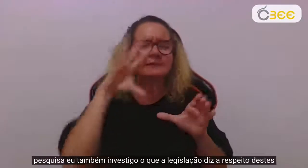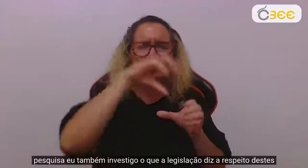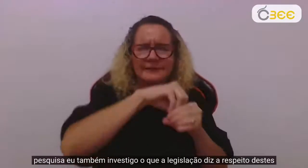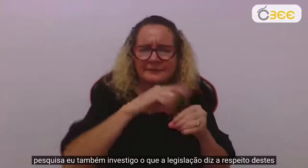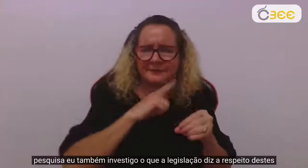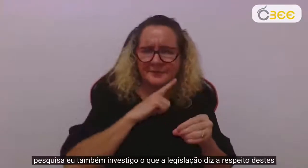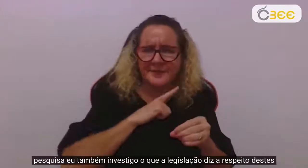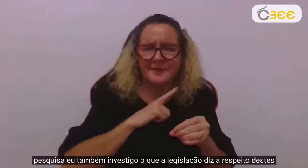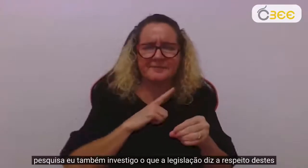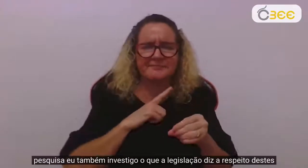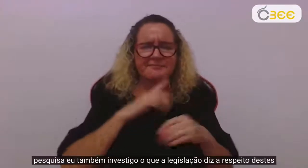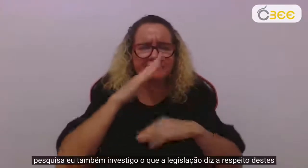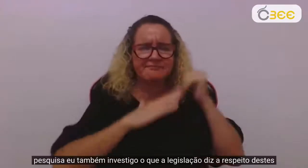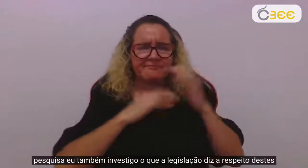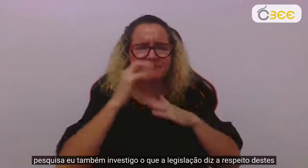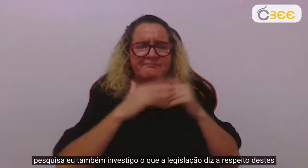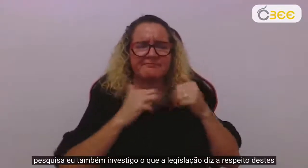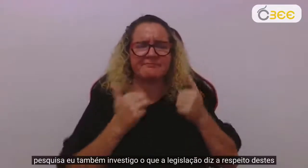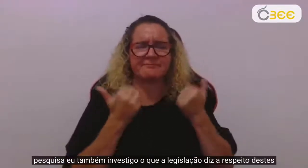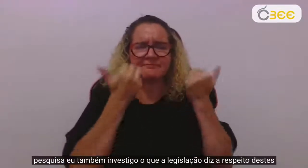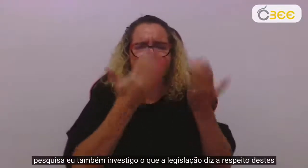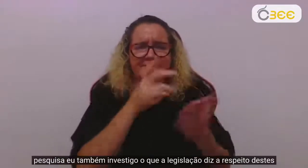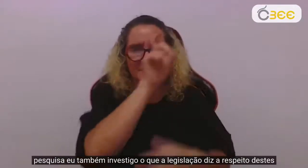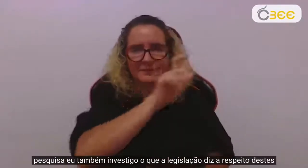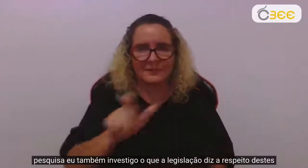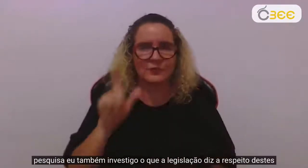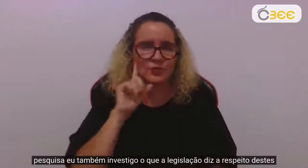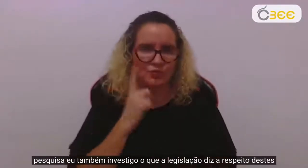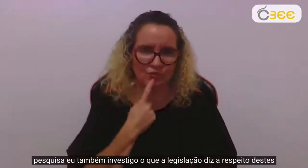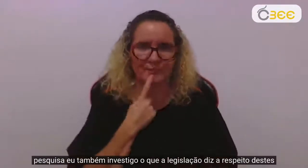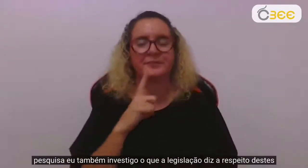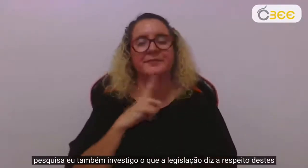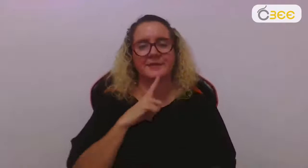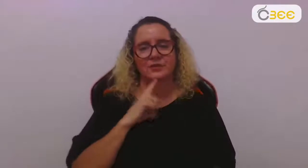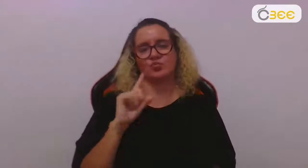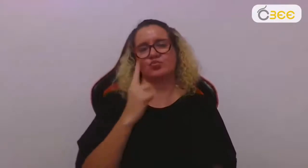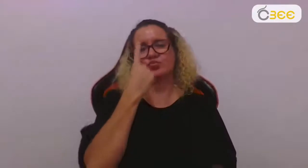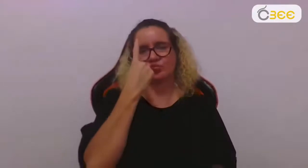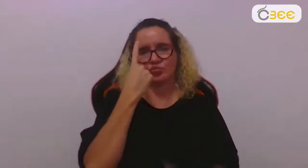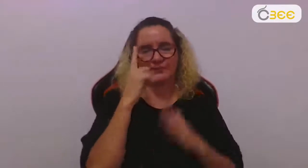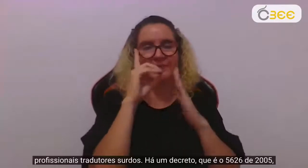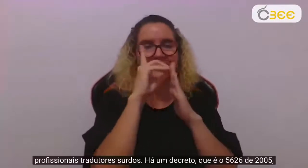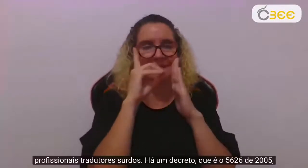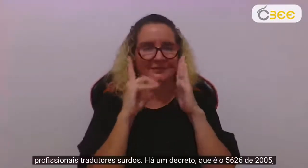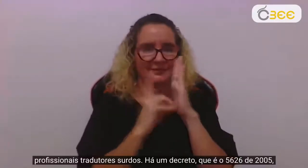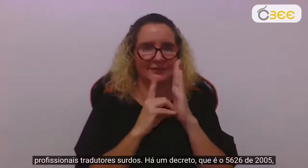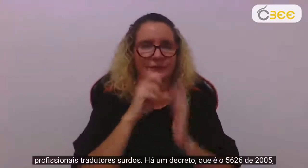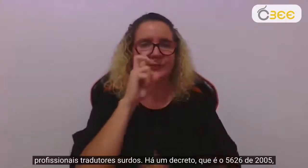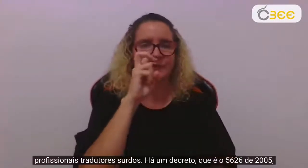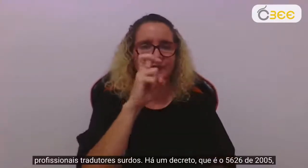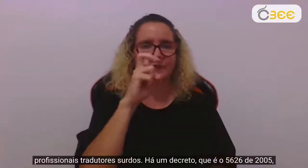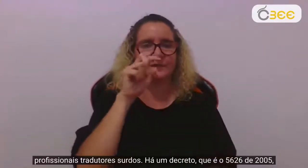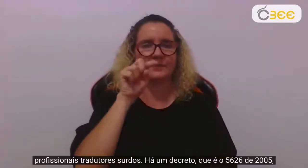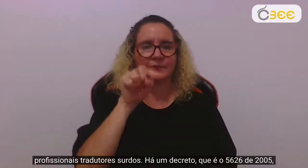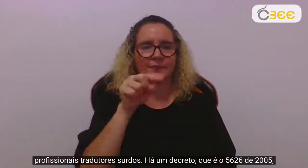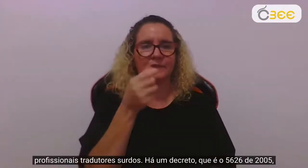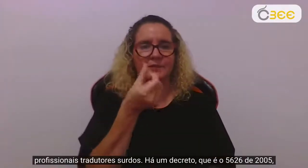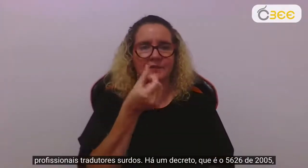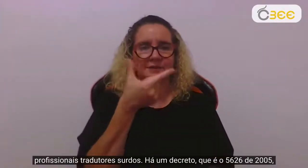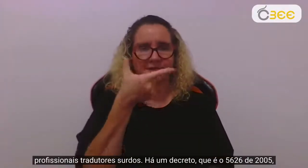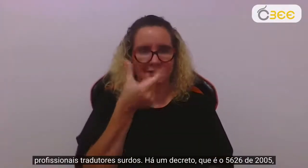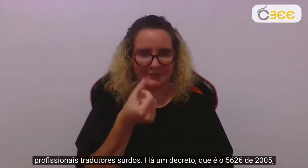que a legislação diz a respeito destes profissionais tradutores surdos. Há um decreto, que é